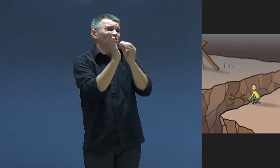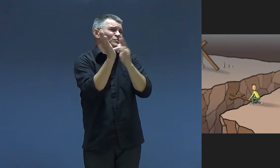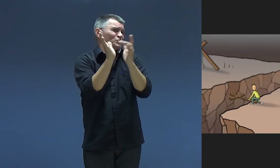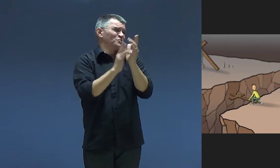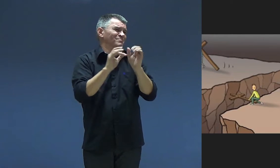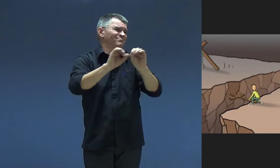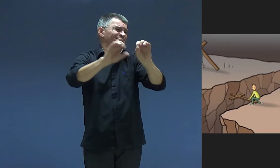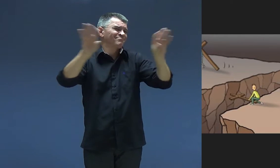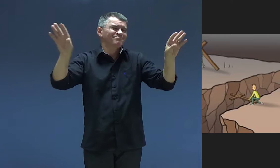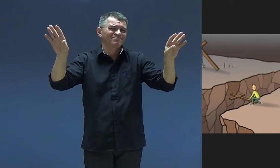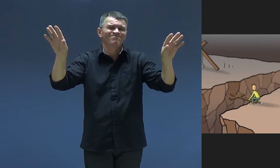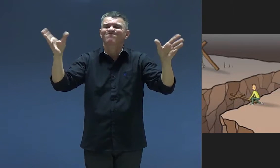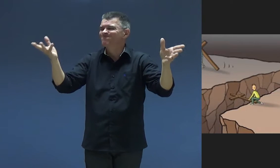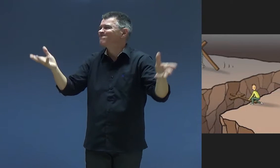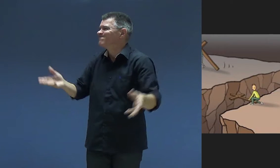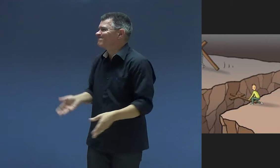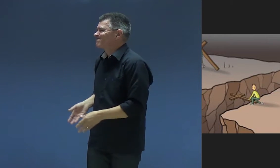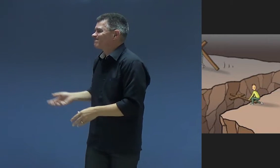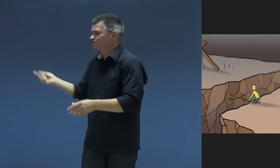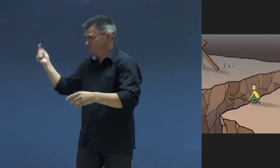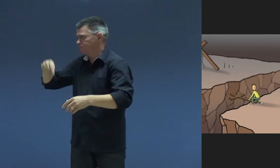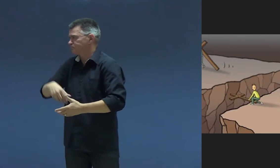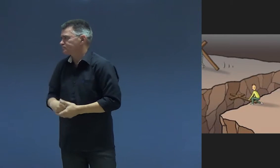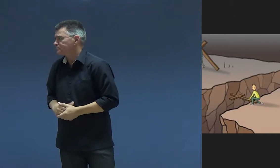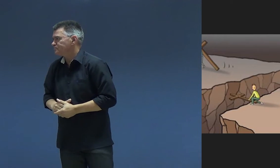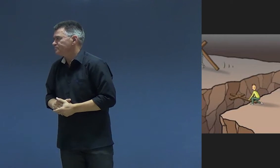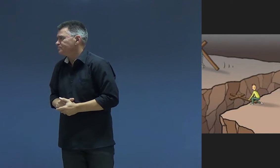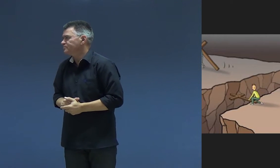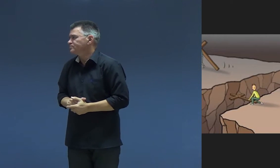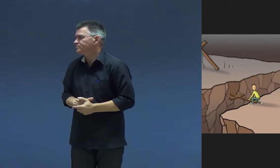Porque faltou a cruz ali. Faltou ensinar sobre Jesus.